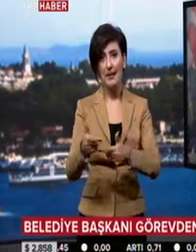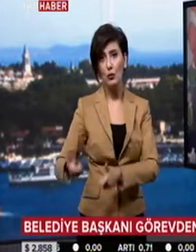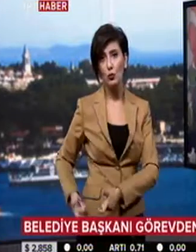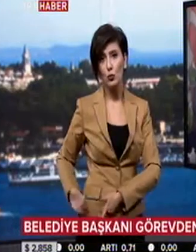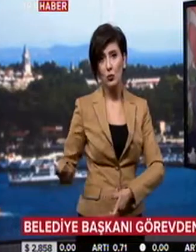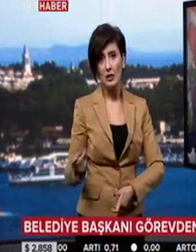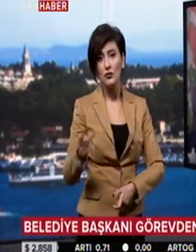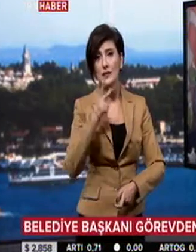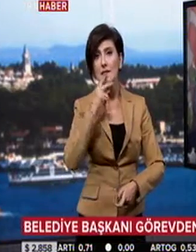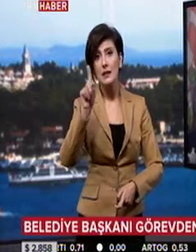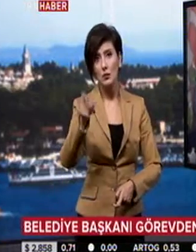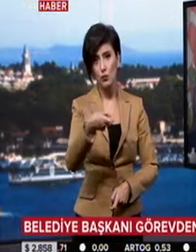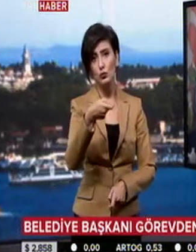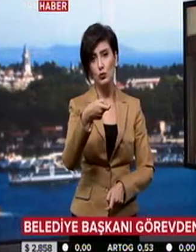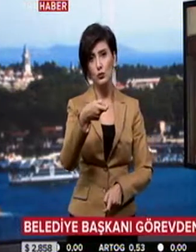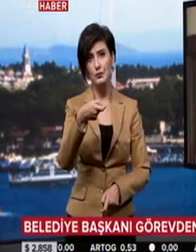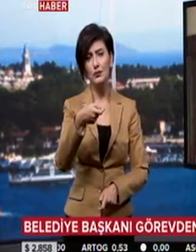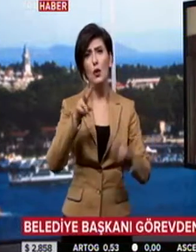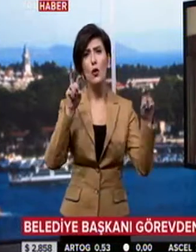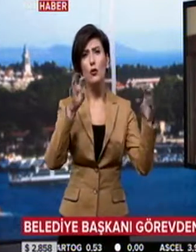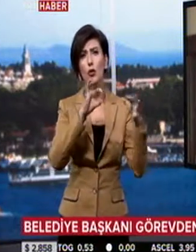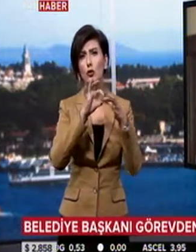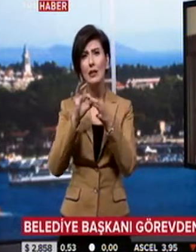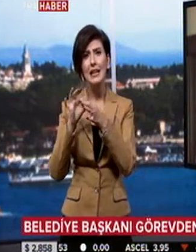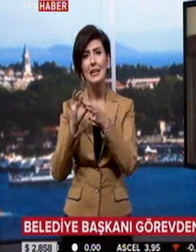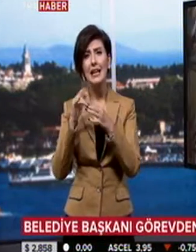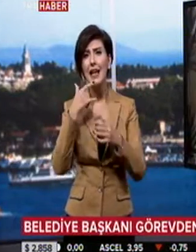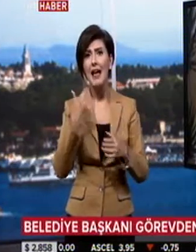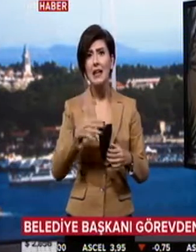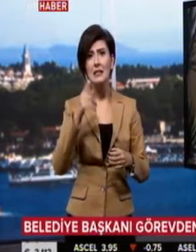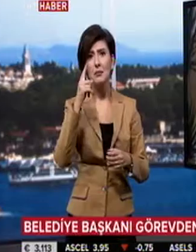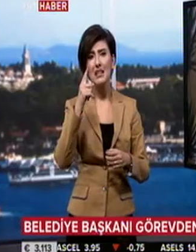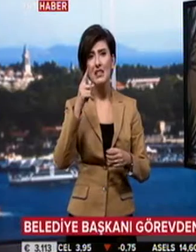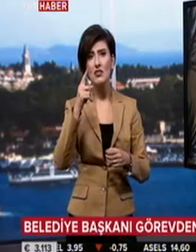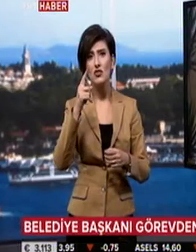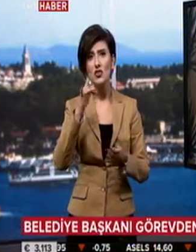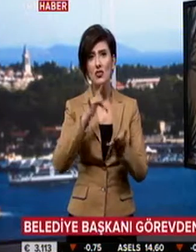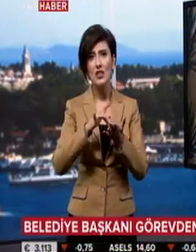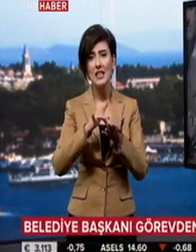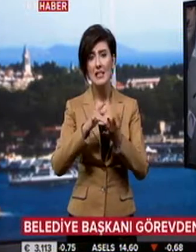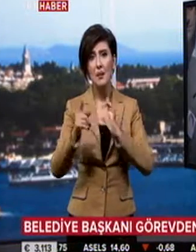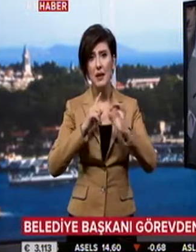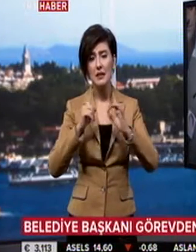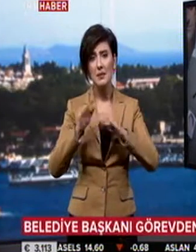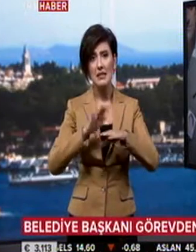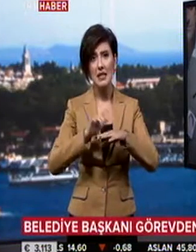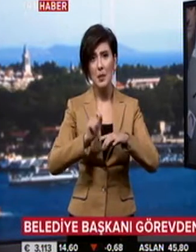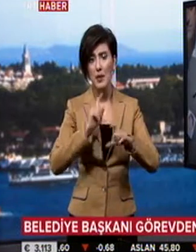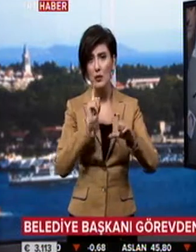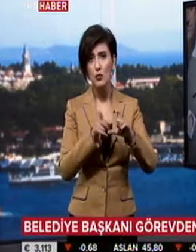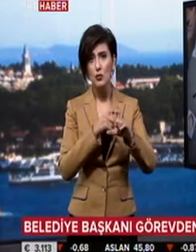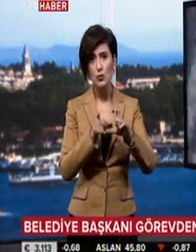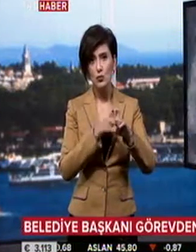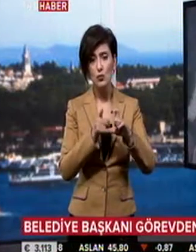paket gümrük kaçağı sigara ele geçirilmişti. Konuyla ilgili Elazığ 1. Asliye Ceza